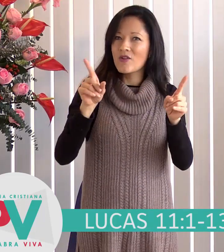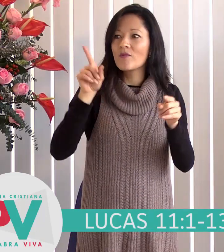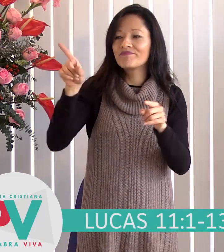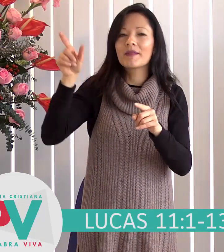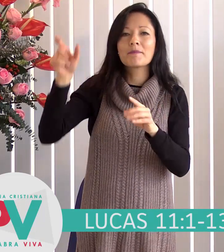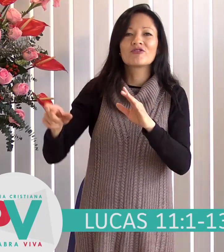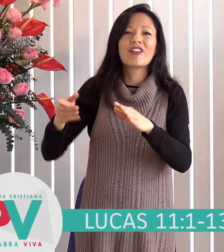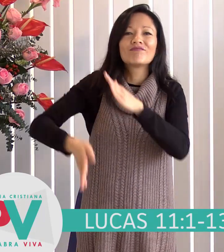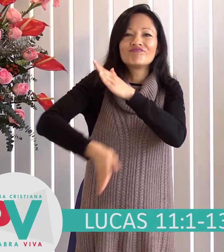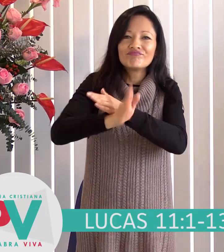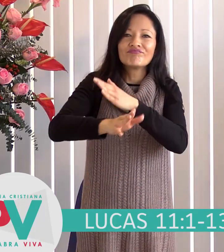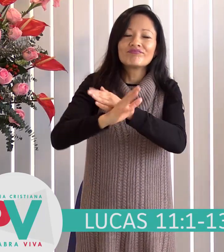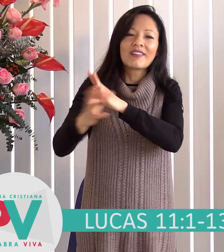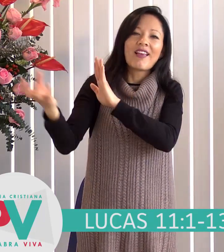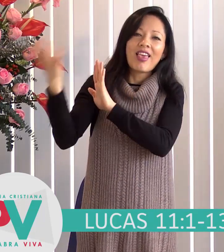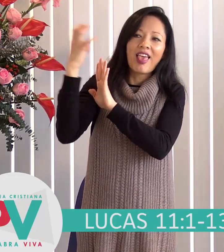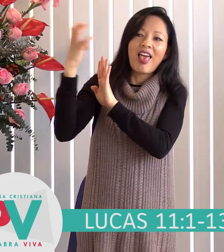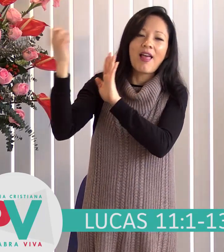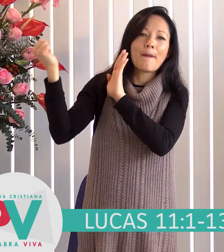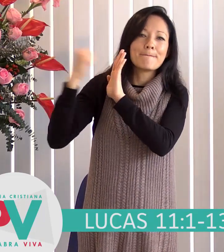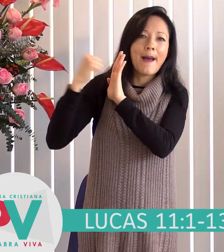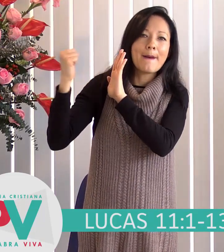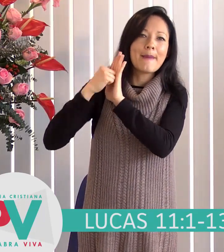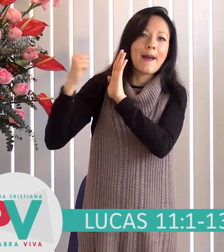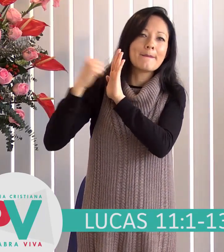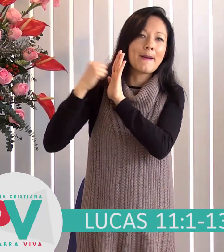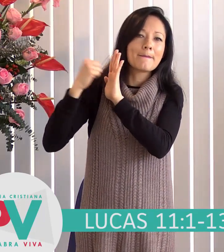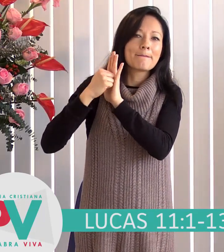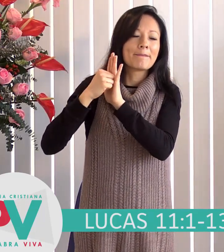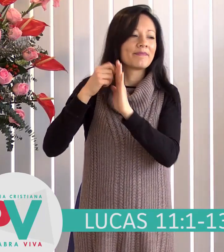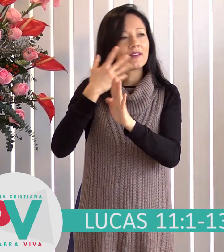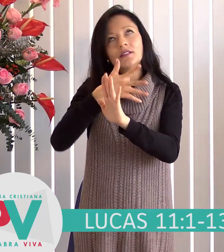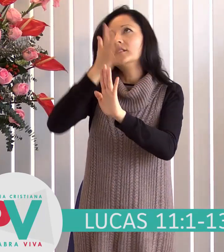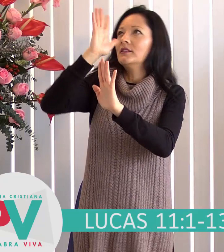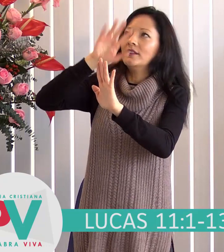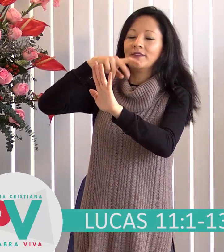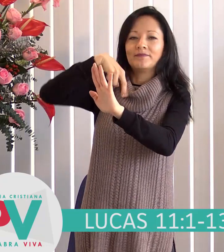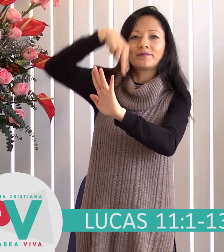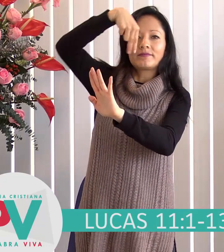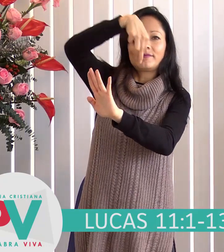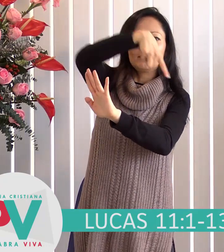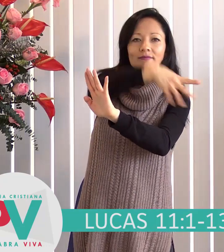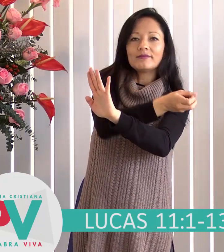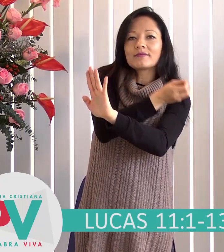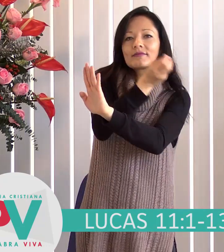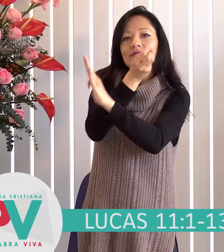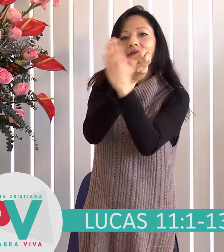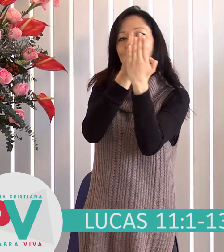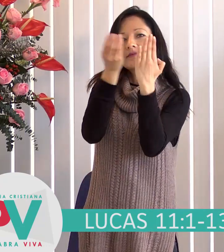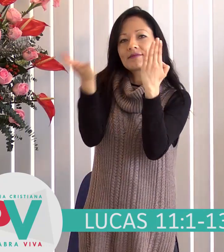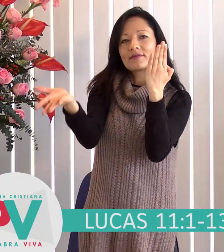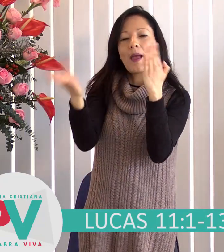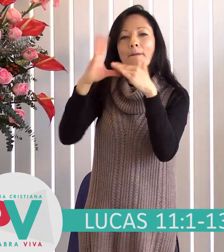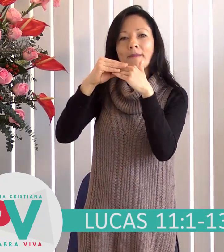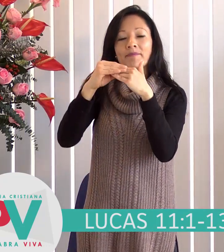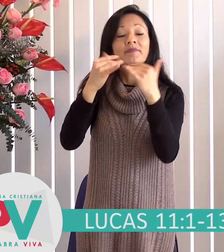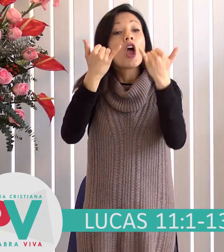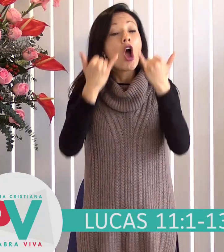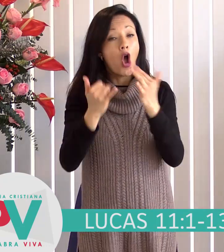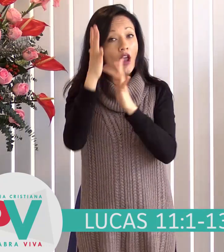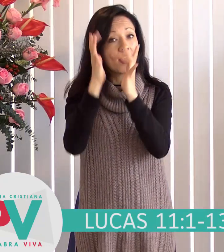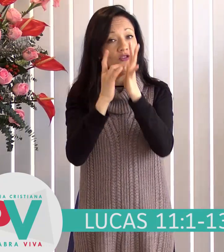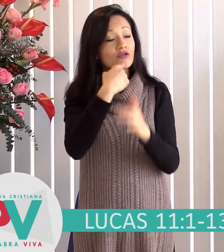su importunidad se levantará y le dará todo lo que necesite. Y yo os digo: pedid y se os